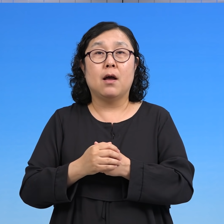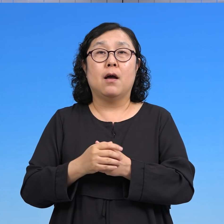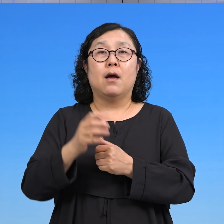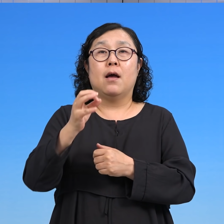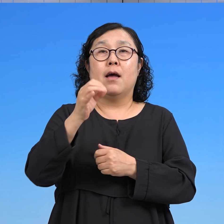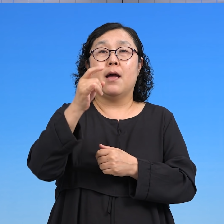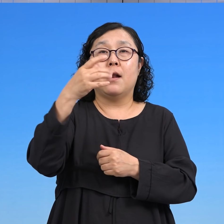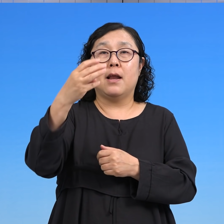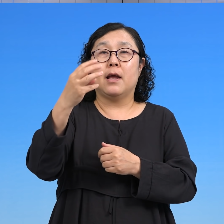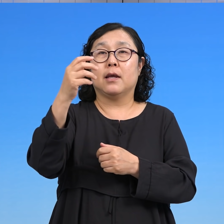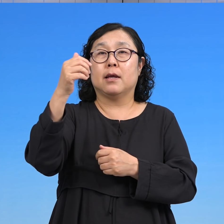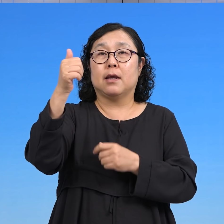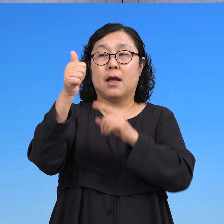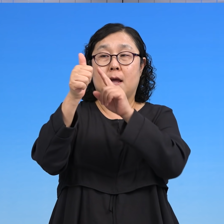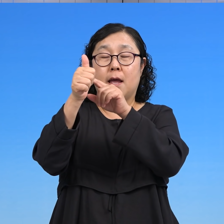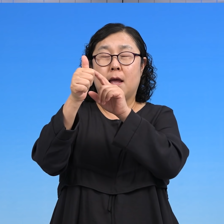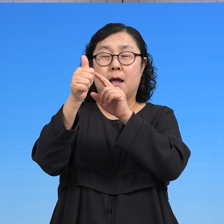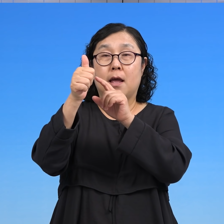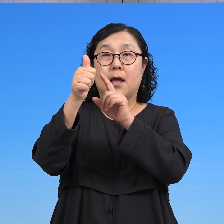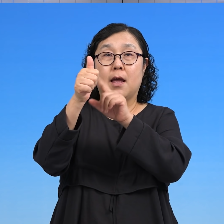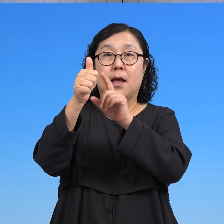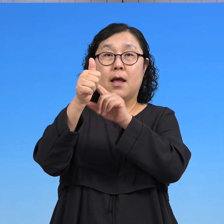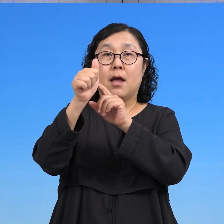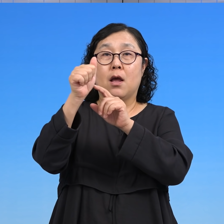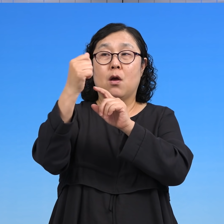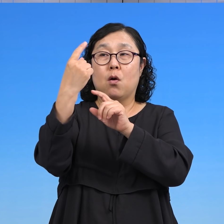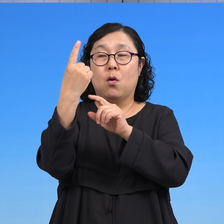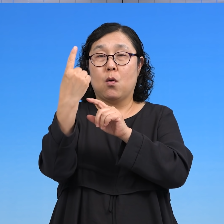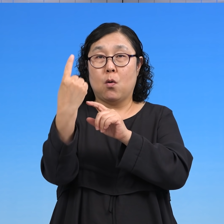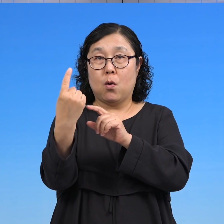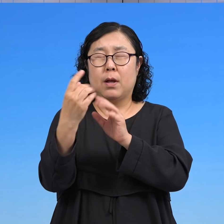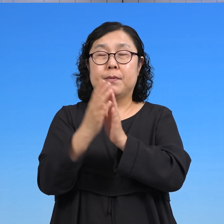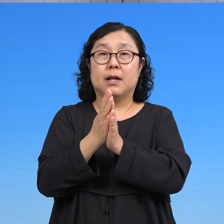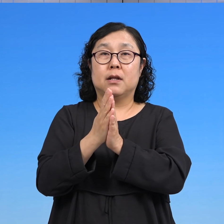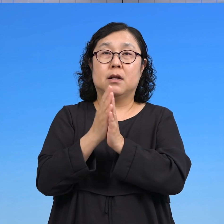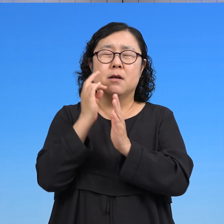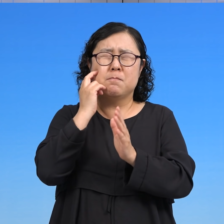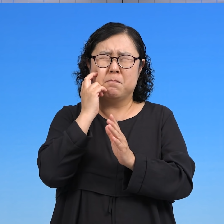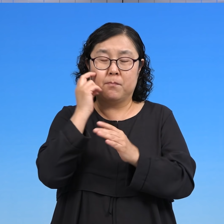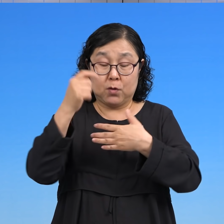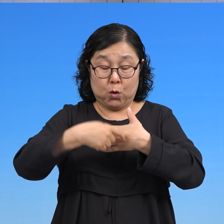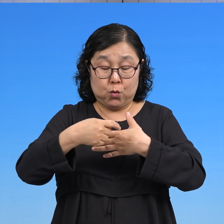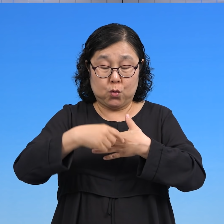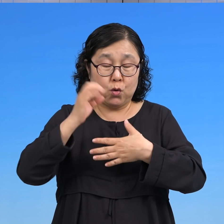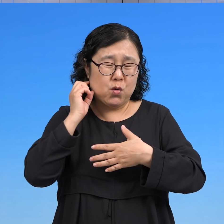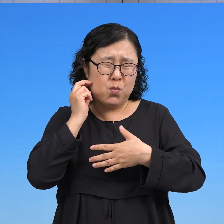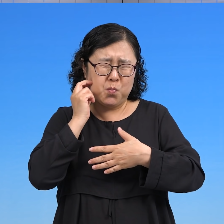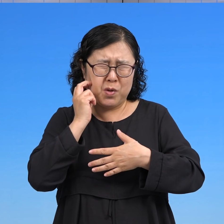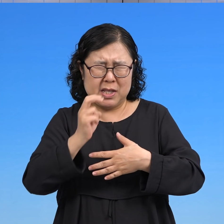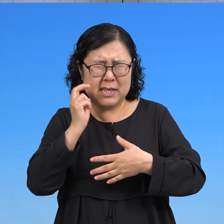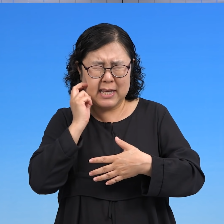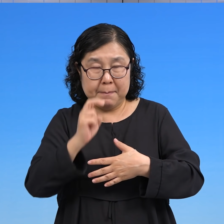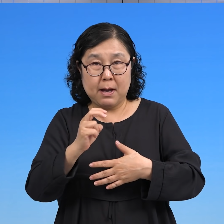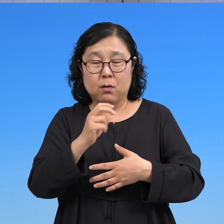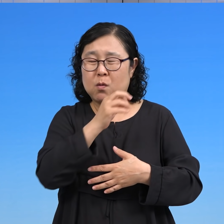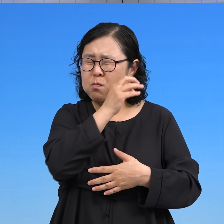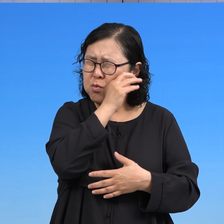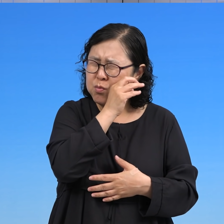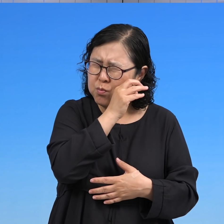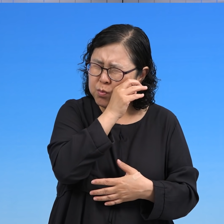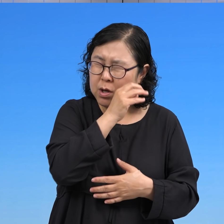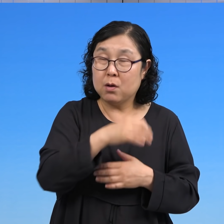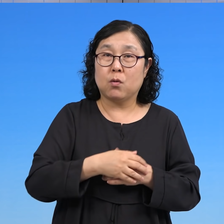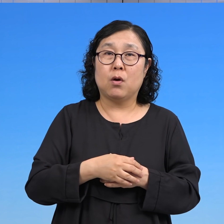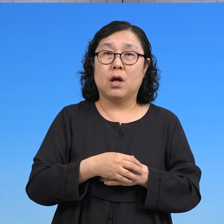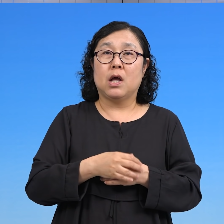해보면은 엘리야에게 호렙산은요, 겉으로 보기에는 비참한 수치의 산, 겉으로 보기에는 그 자기가